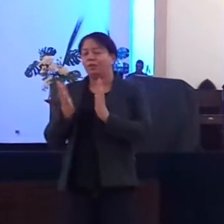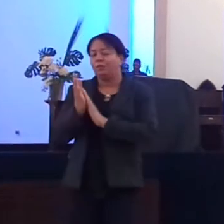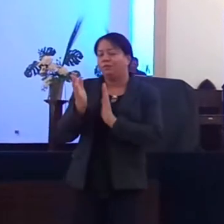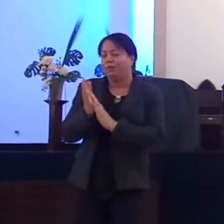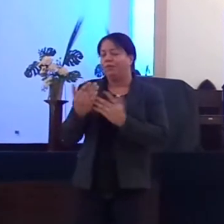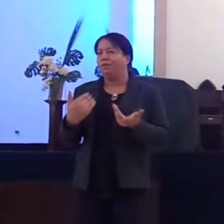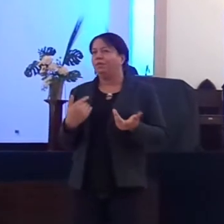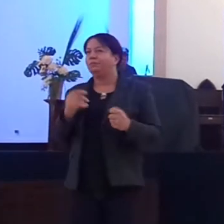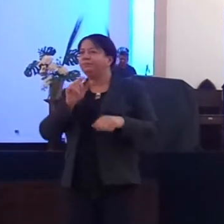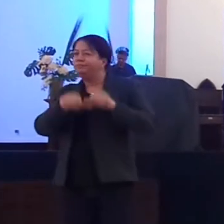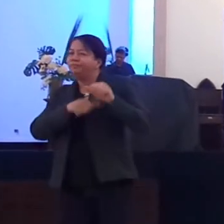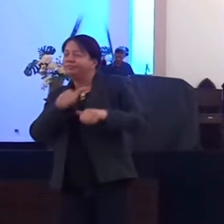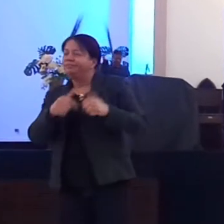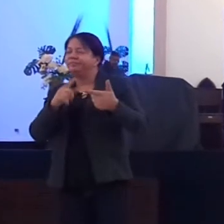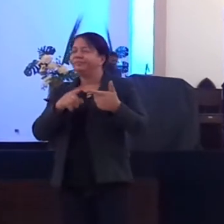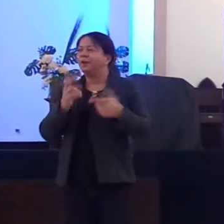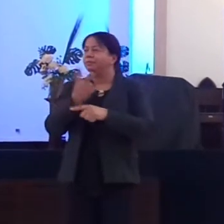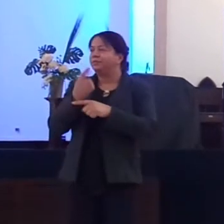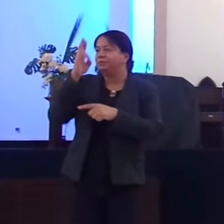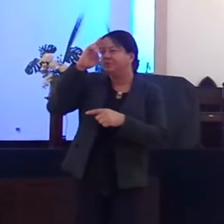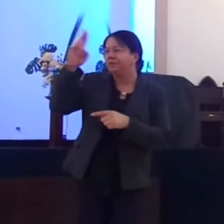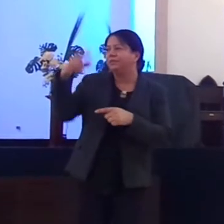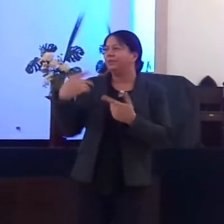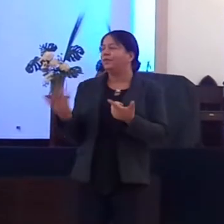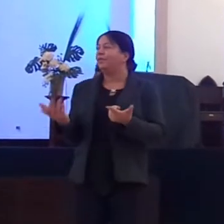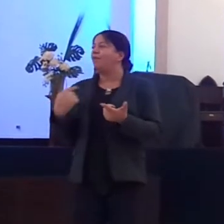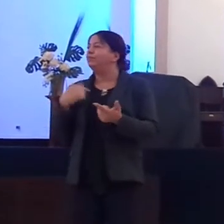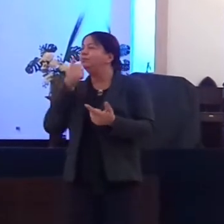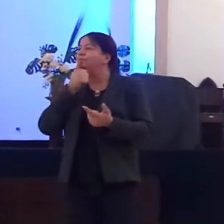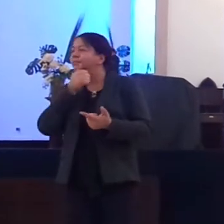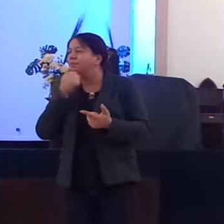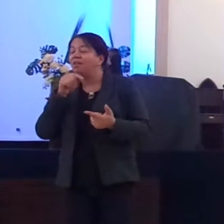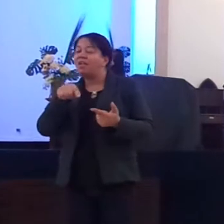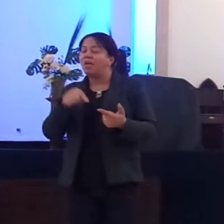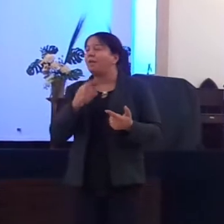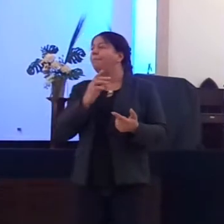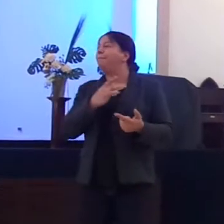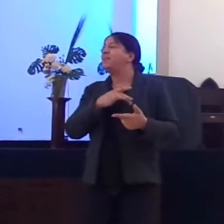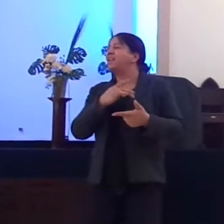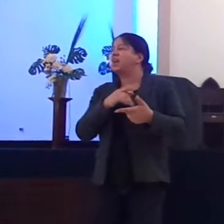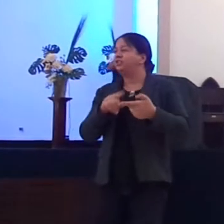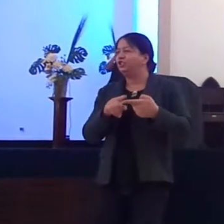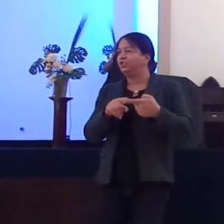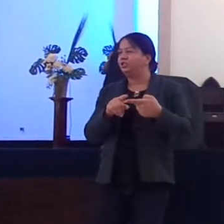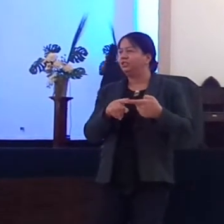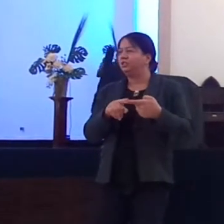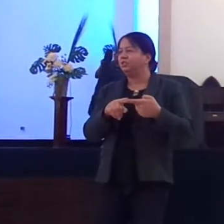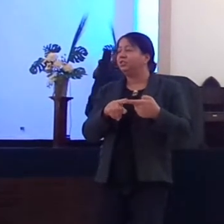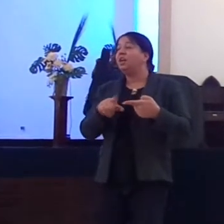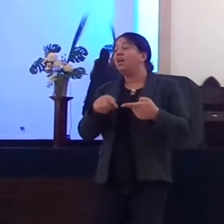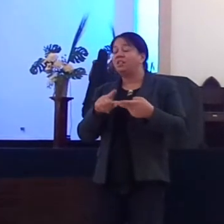adoração, buscar o Senhor, o jejum, são atos de piedade. E você tem os atos de